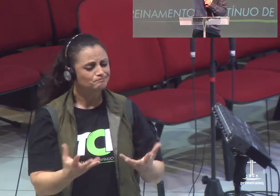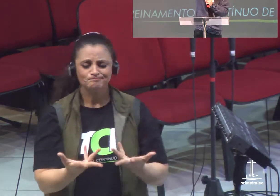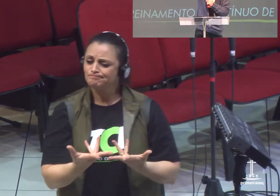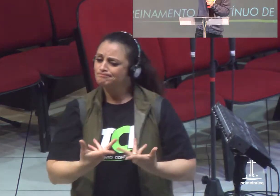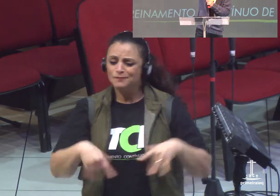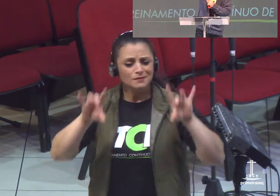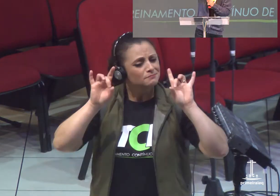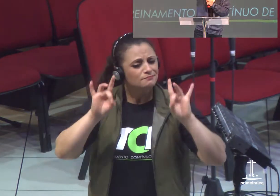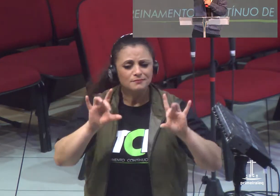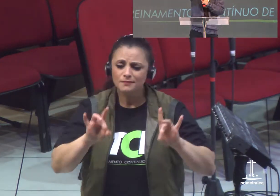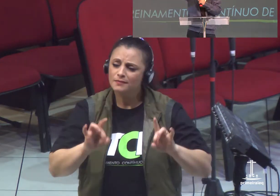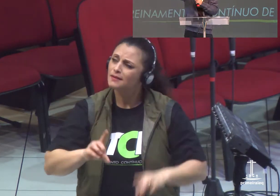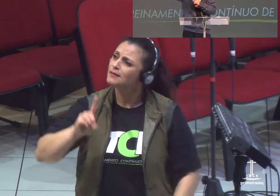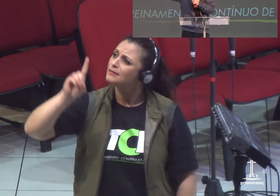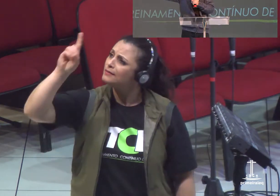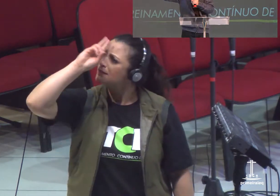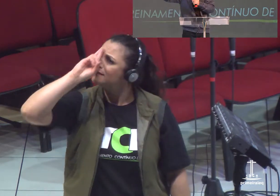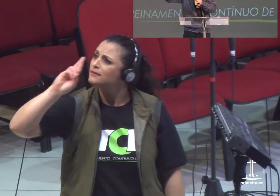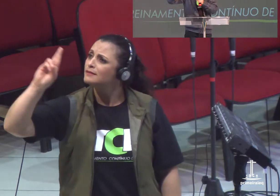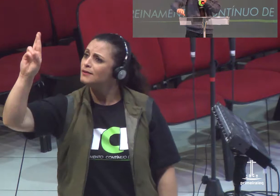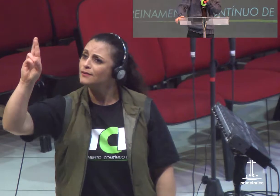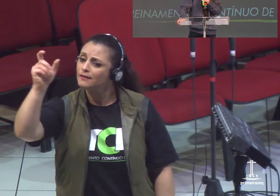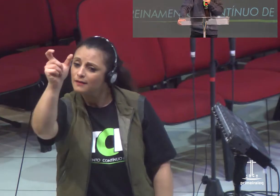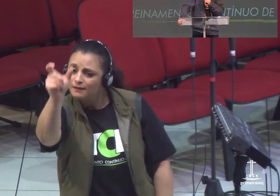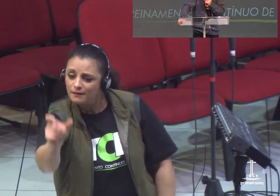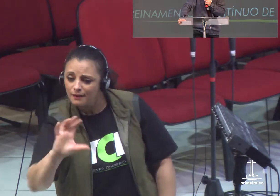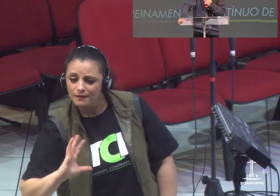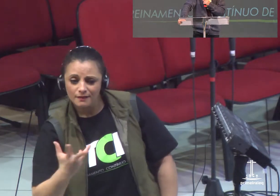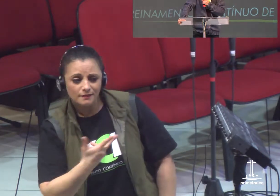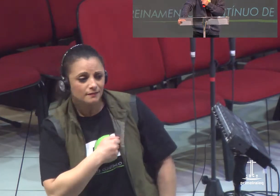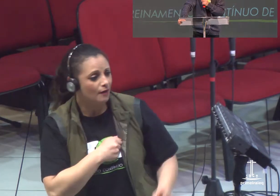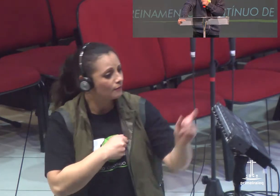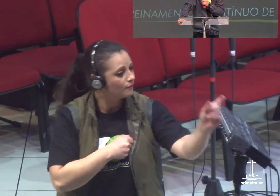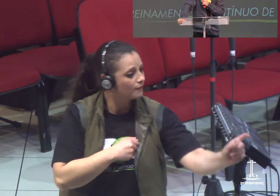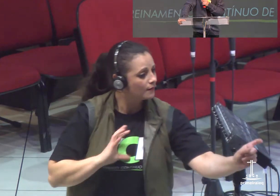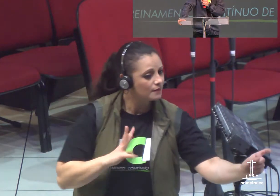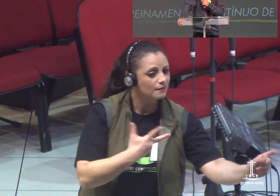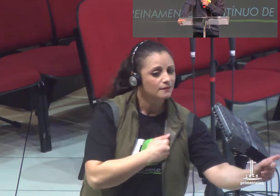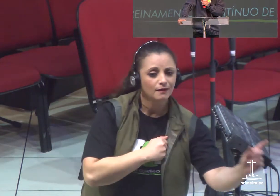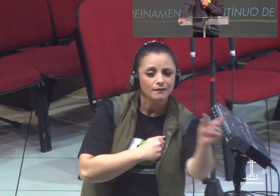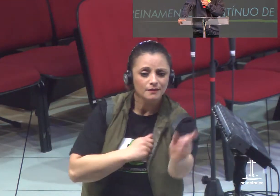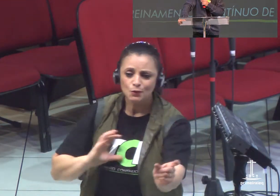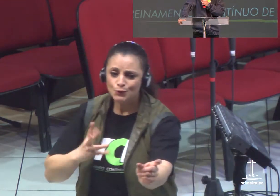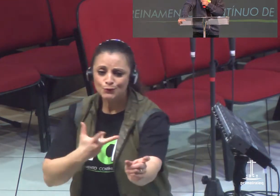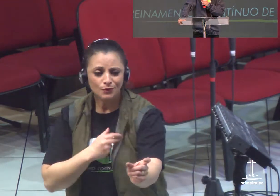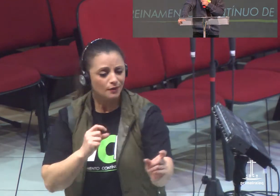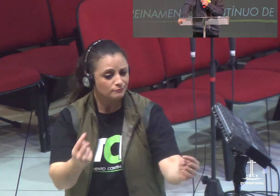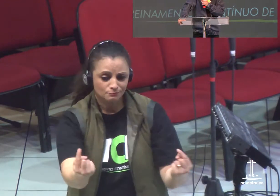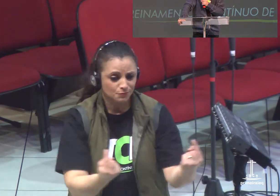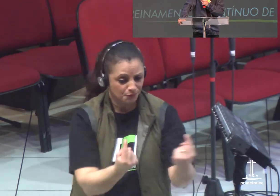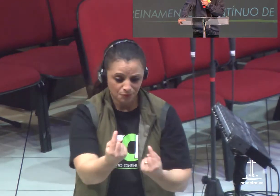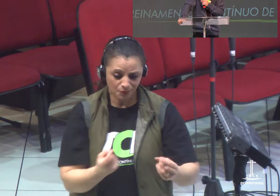lhes acrescentava diariamente os que iam sendo salvos. Você sabe que às vezes tem muita gente que é salva e que não